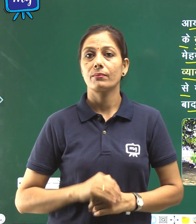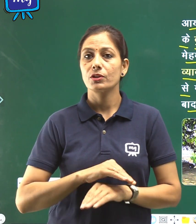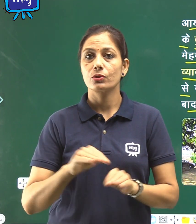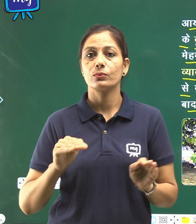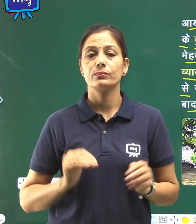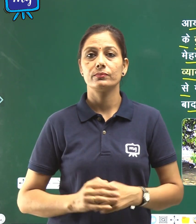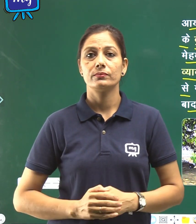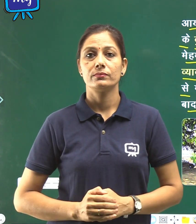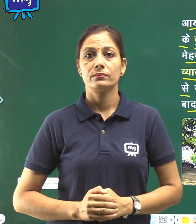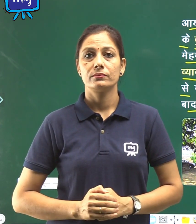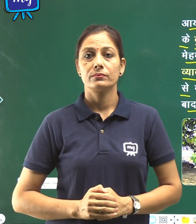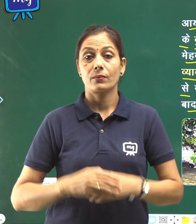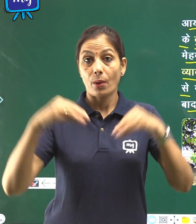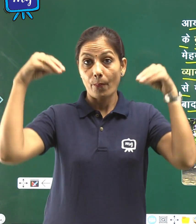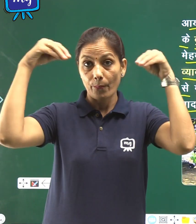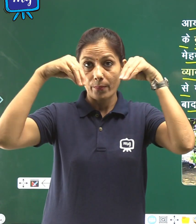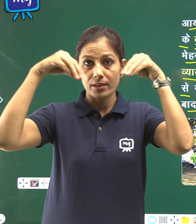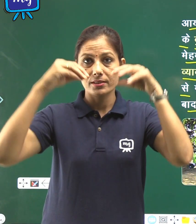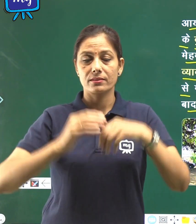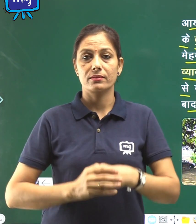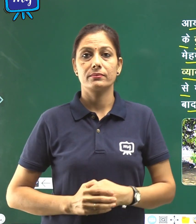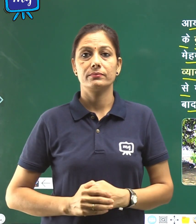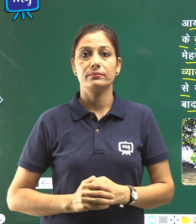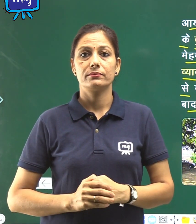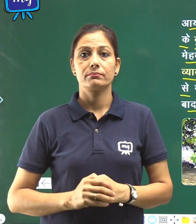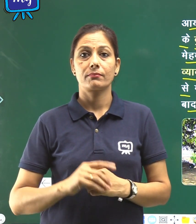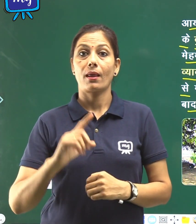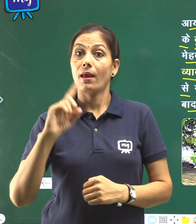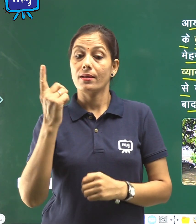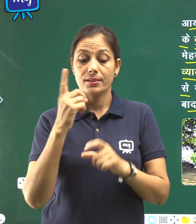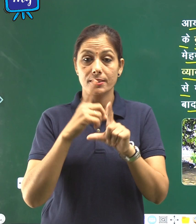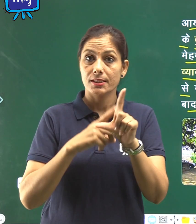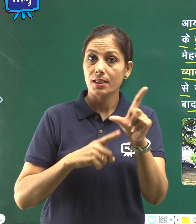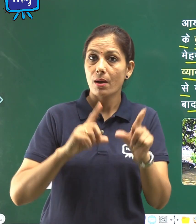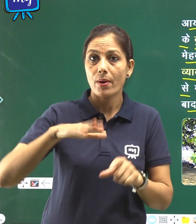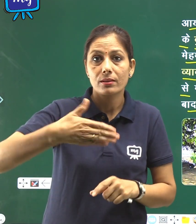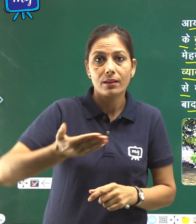बच्चों, बारिश 1 साल बाद आई थी,